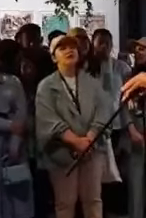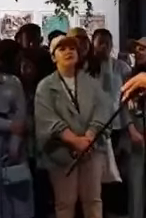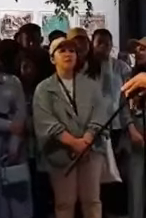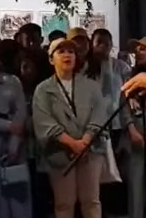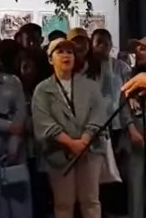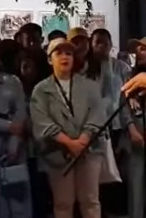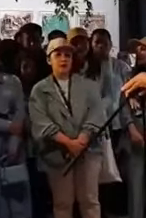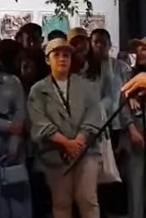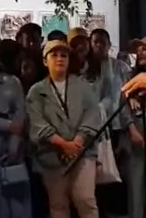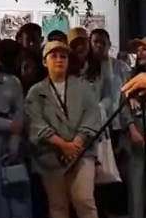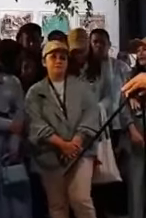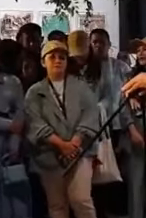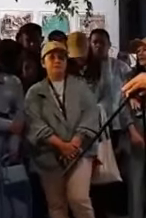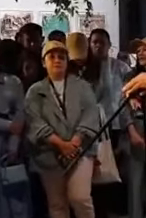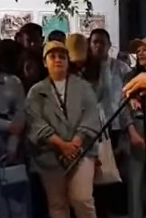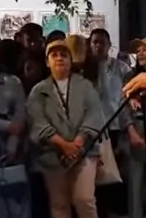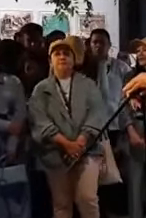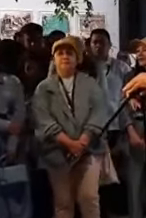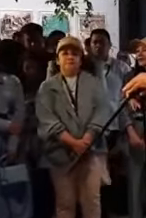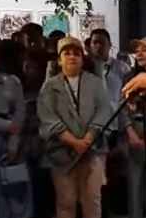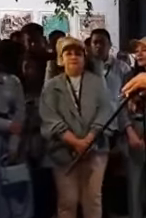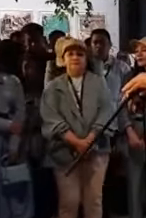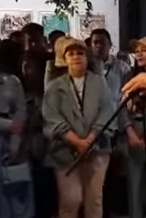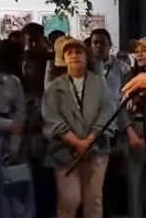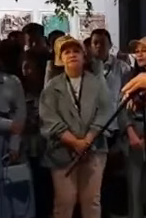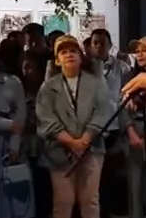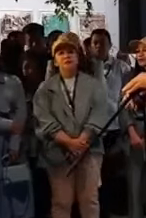Kampanye 7 hari, ya.